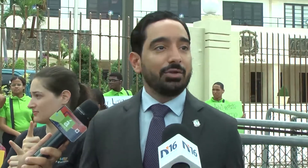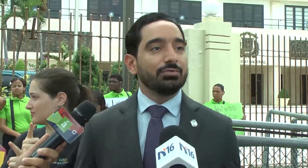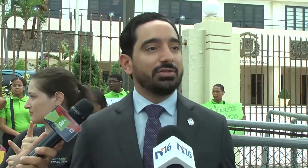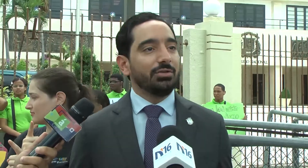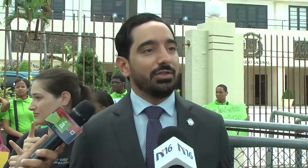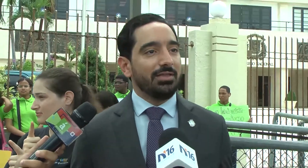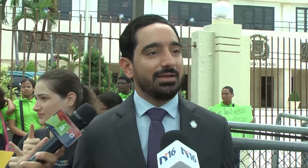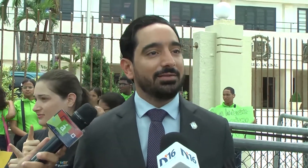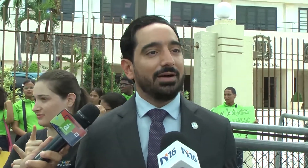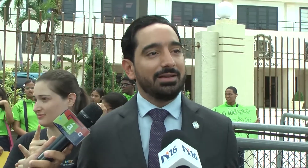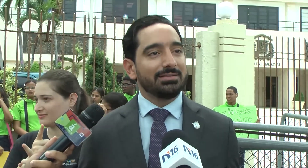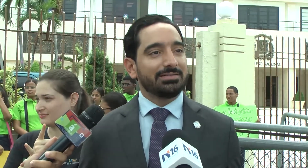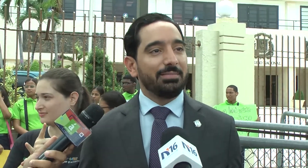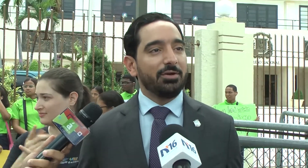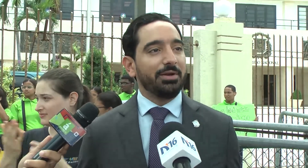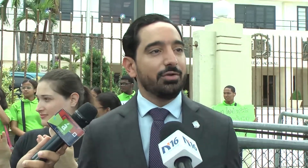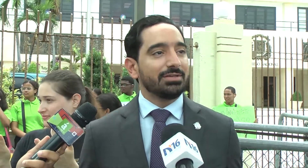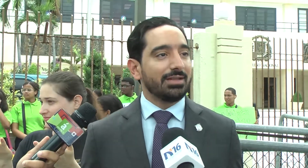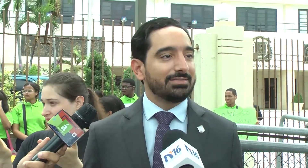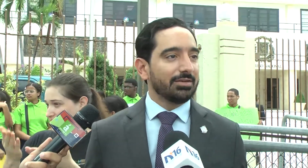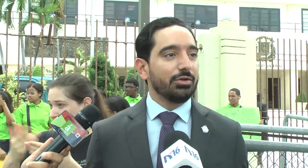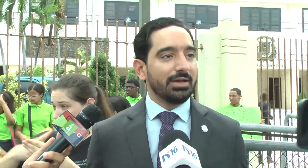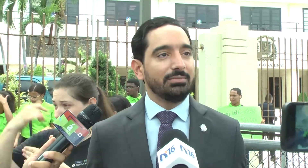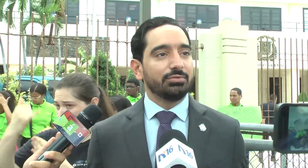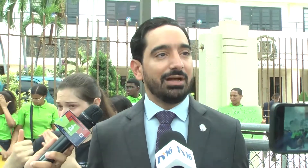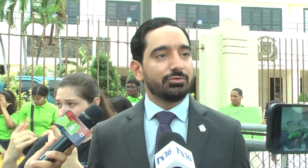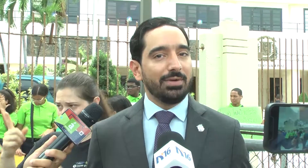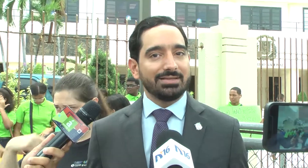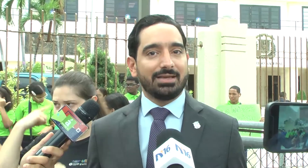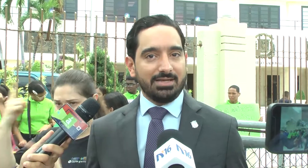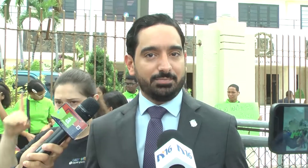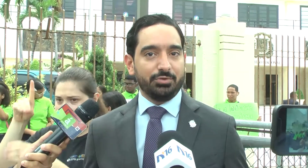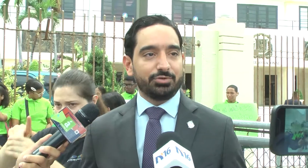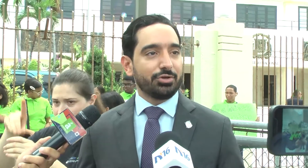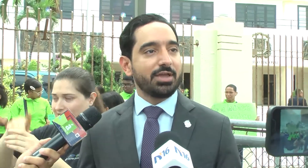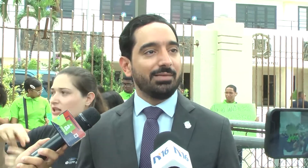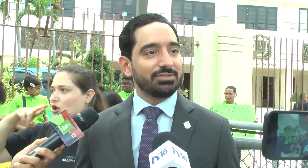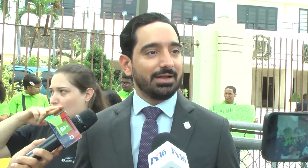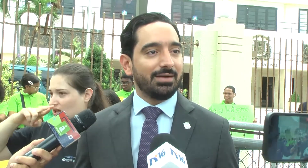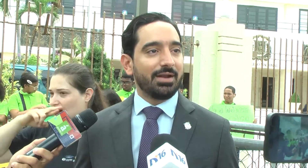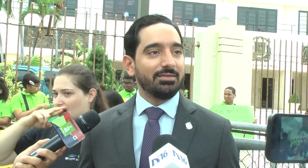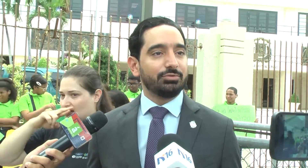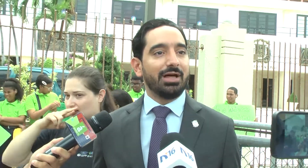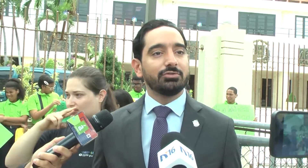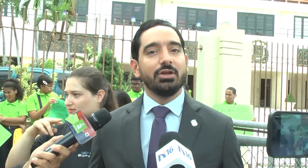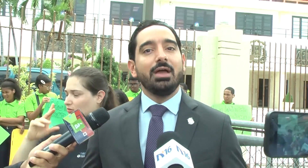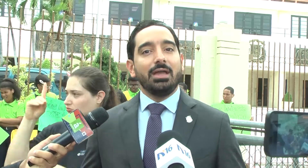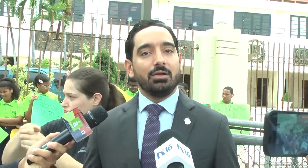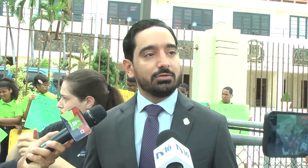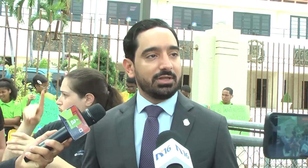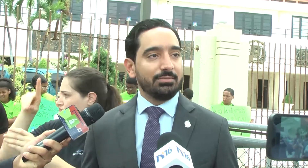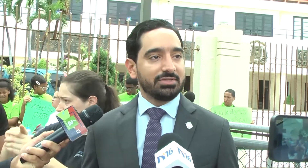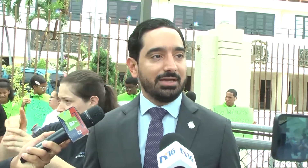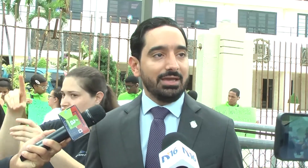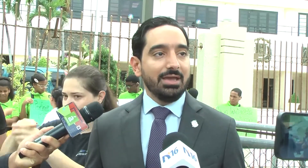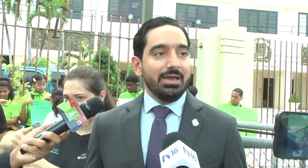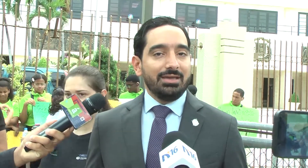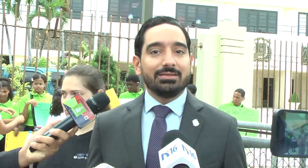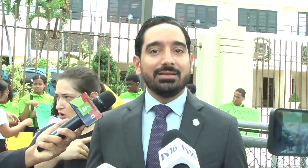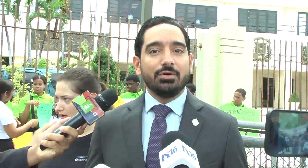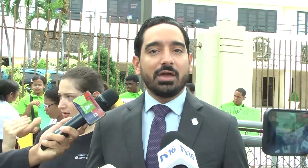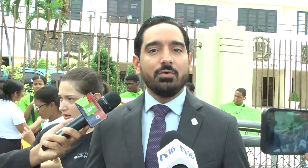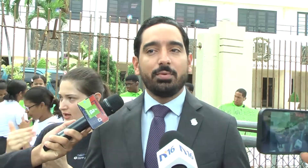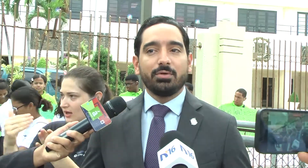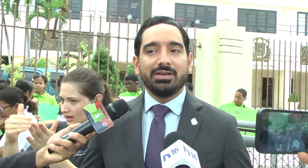ha introducido desde hace varios periodos atrás el colega diputado Tobías Crespo. Nosotros llegamos a la Cámara de Diputados y lo encontramos aquí.